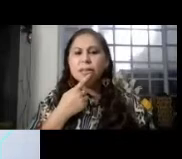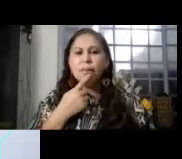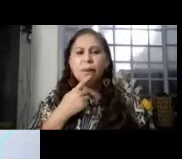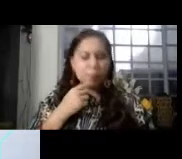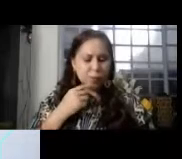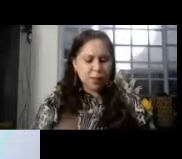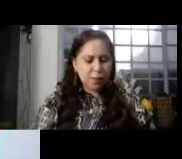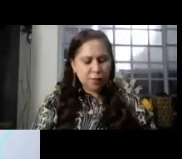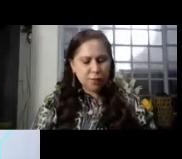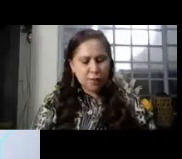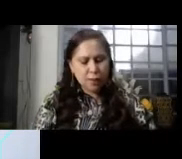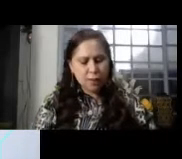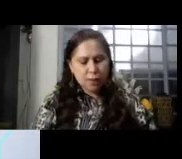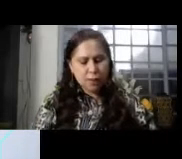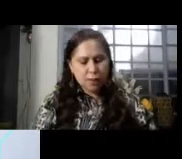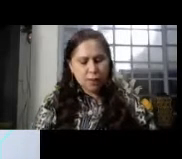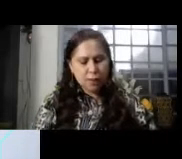e não abriu o microfone.